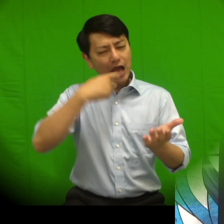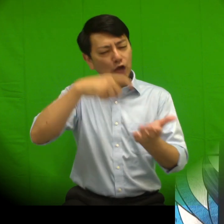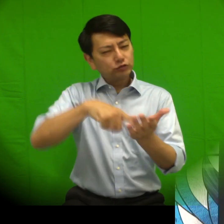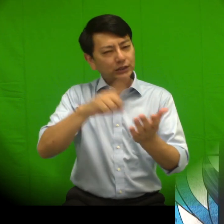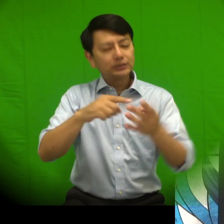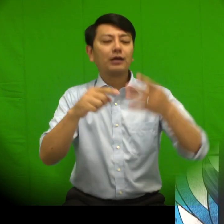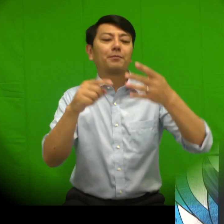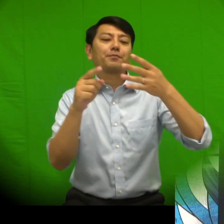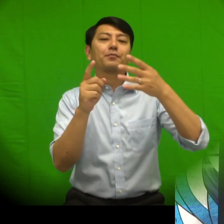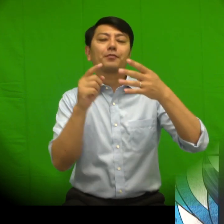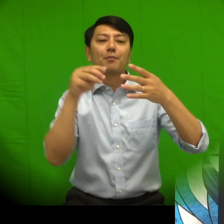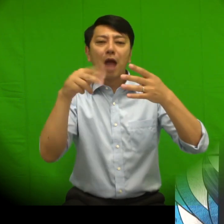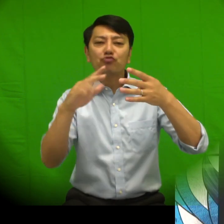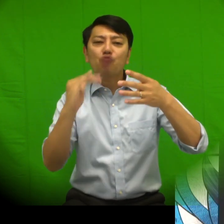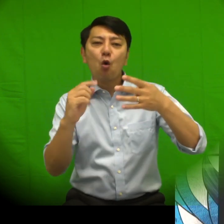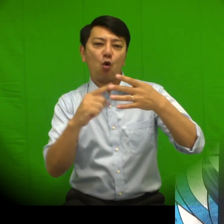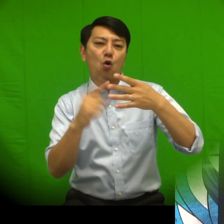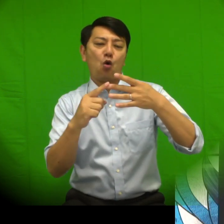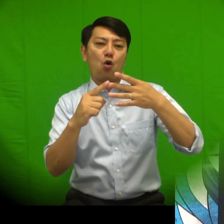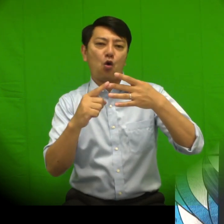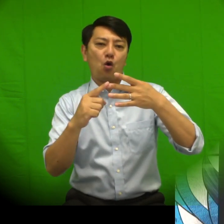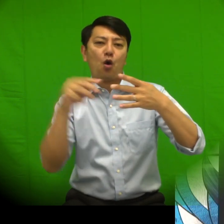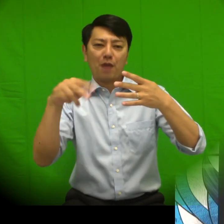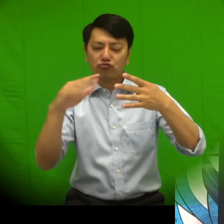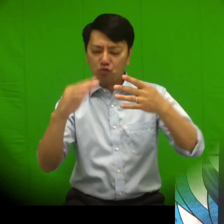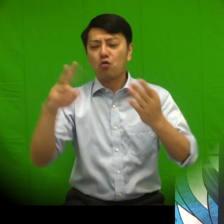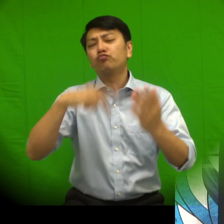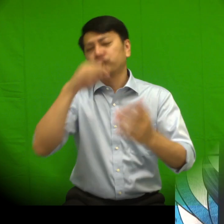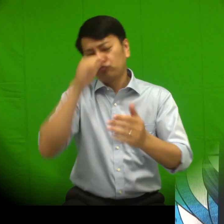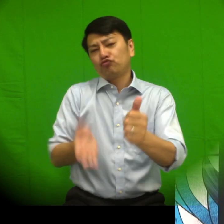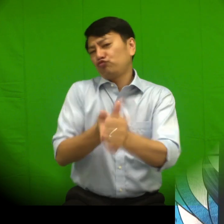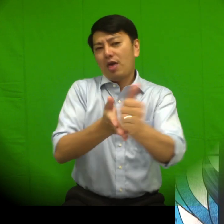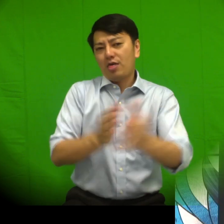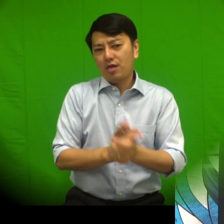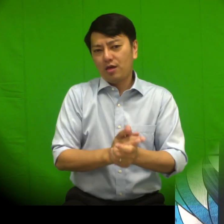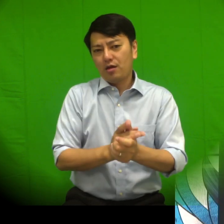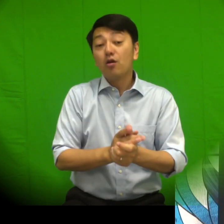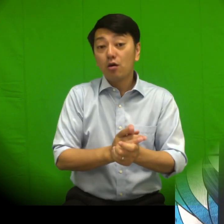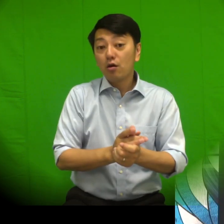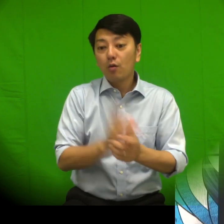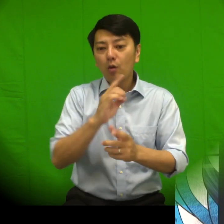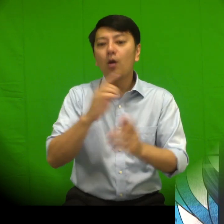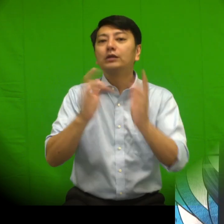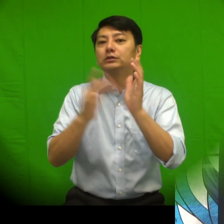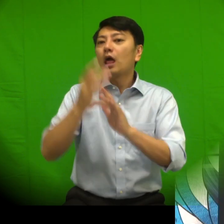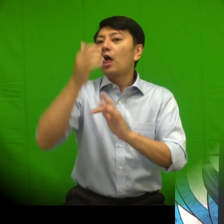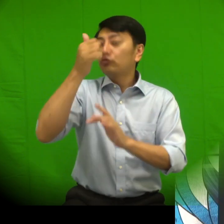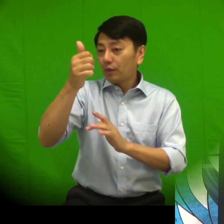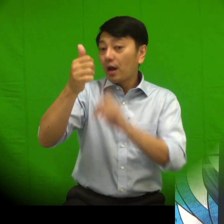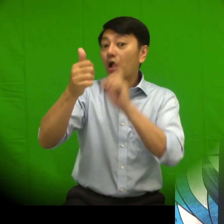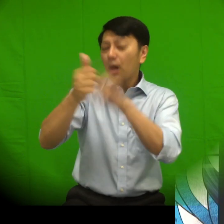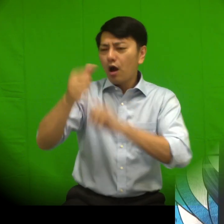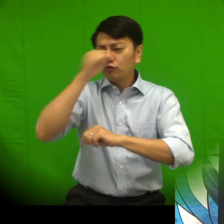ねマルコの福音書の特徴は言いイエスキリストが非常に活発に行動されるということですね